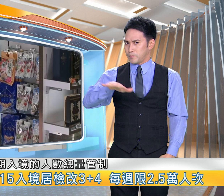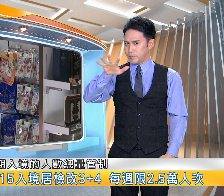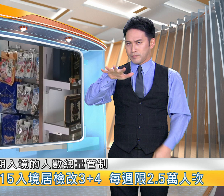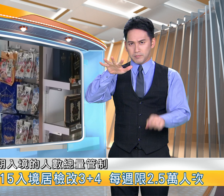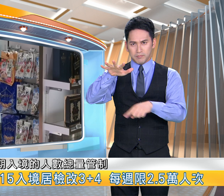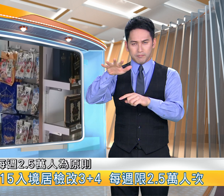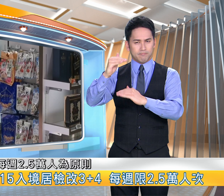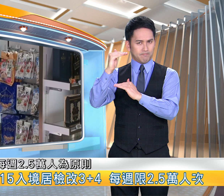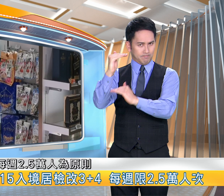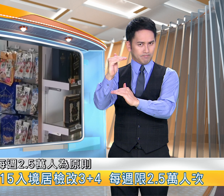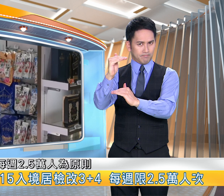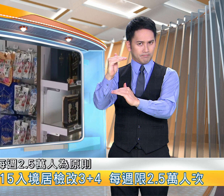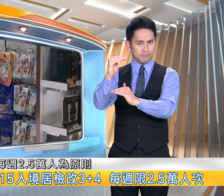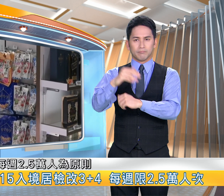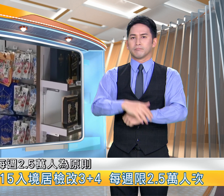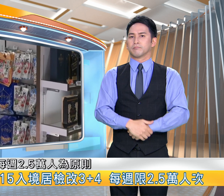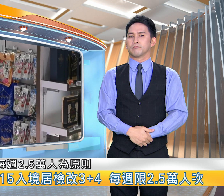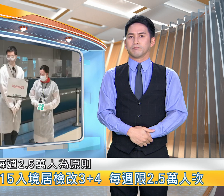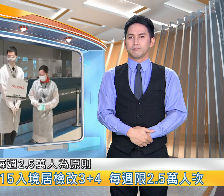以每周2.5万人为原则。